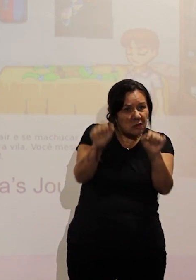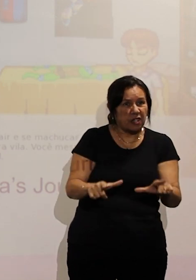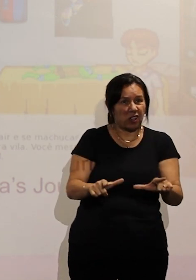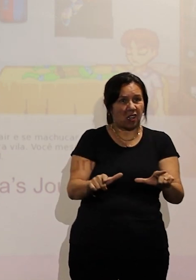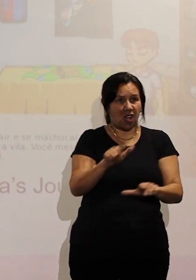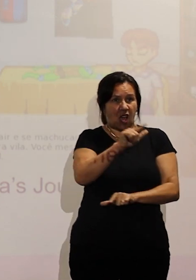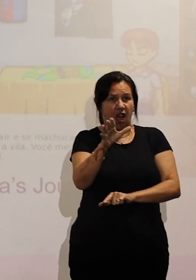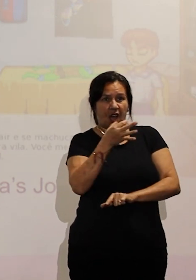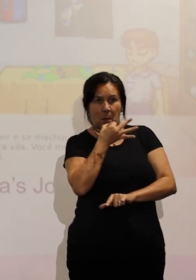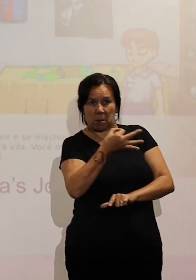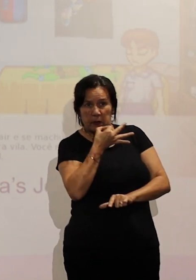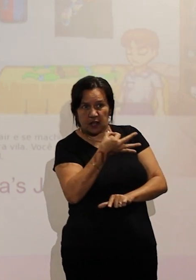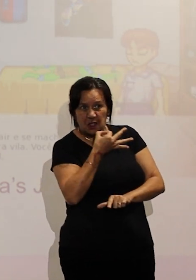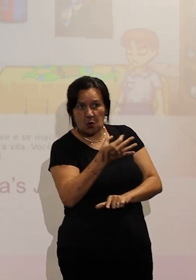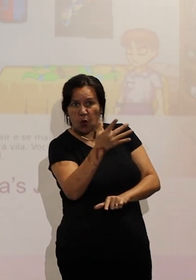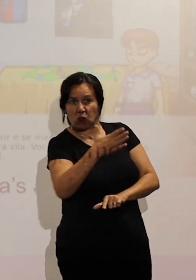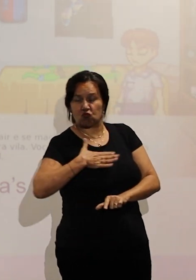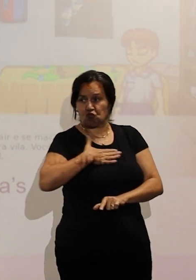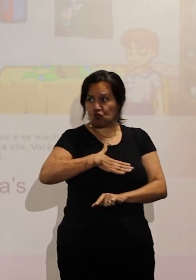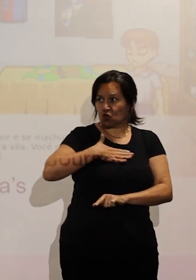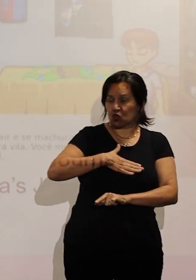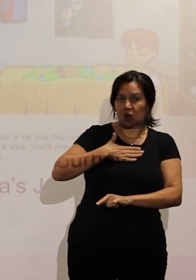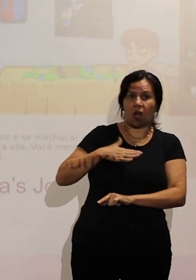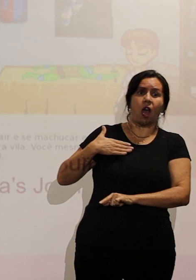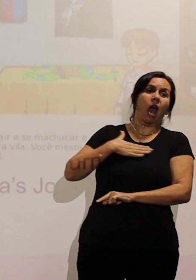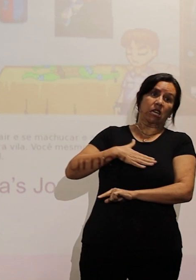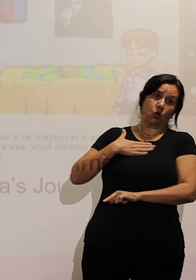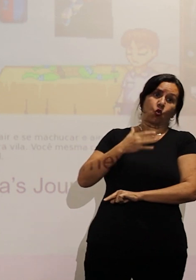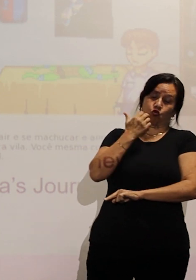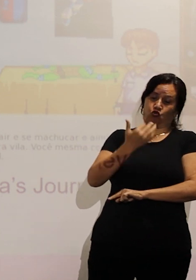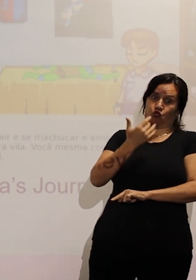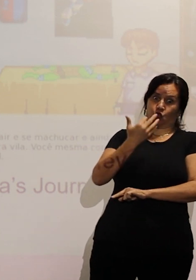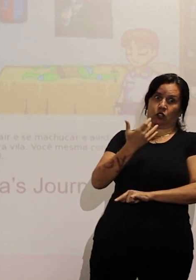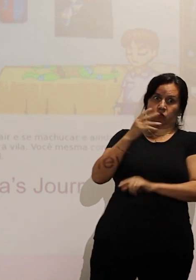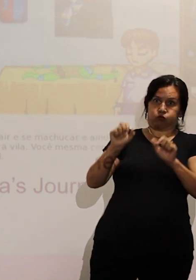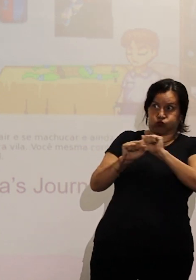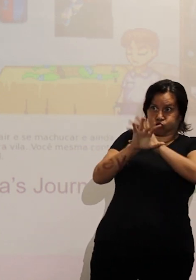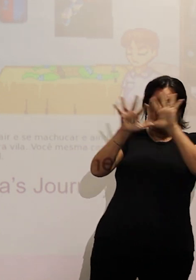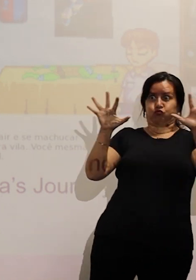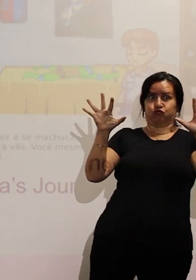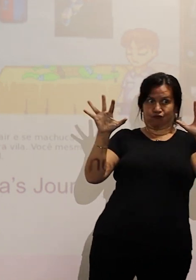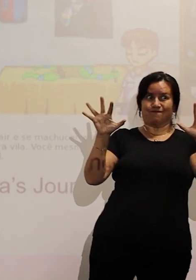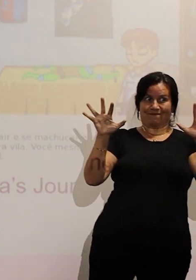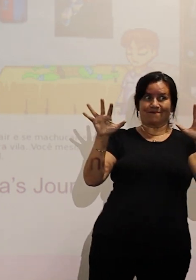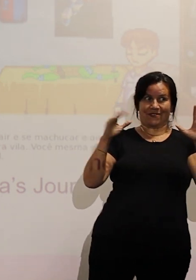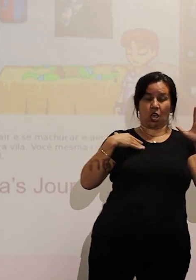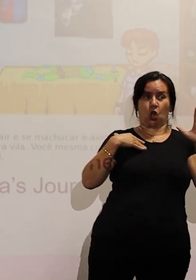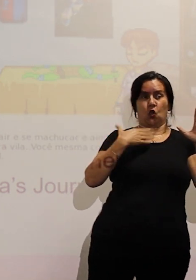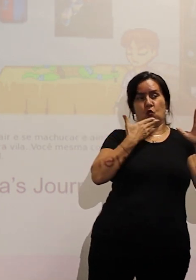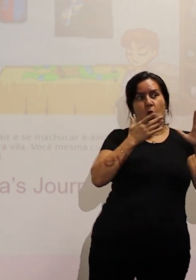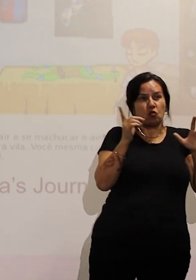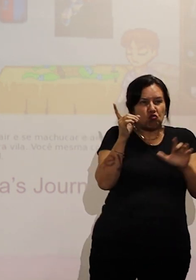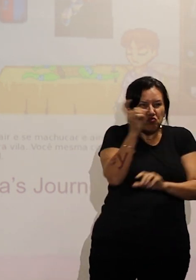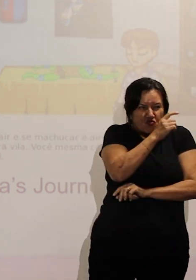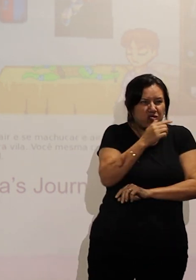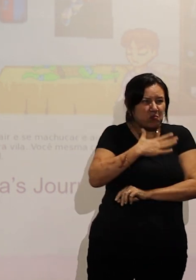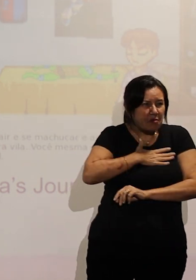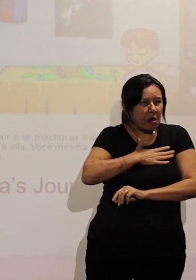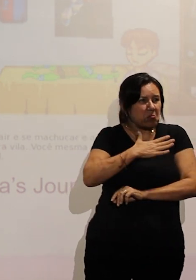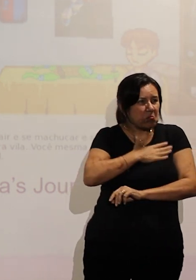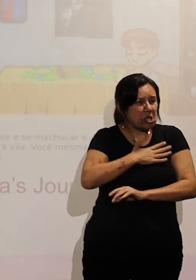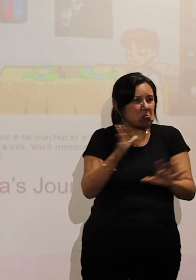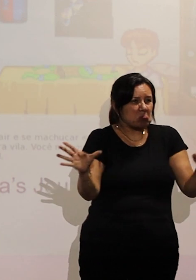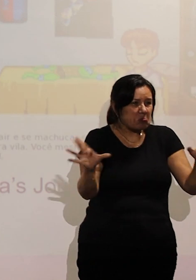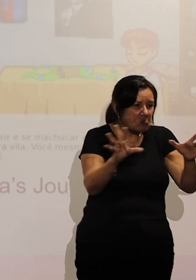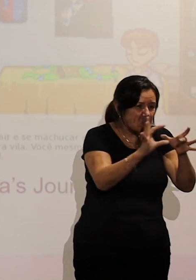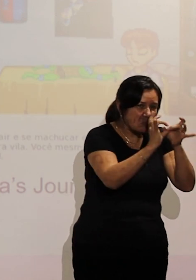vai da sua opinião, vai do seu gosto. Então, por exemplo, eu gosto muito de cores quentes. Vai ser muito mais difícil para mim me conectar